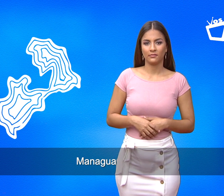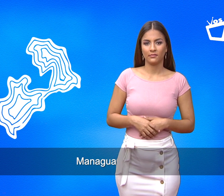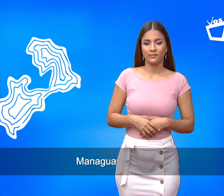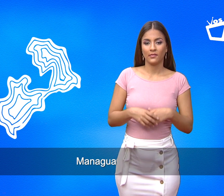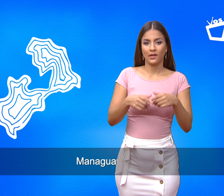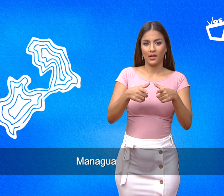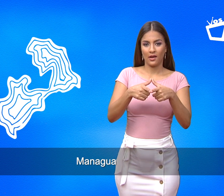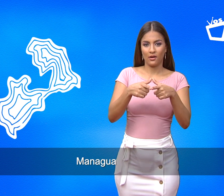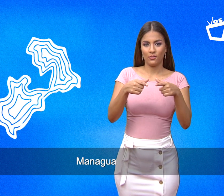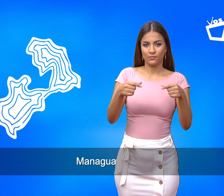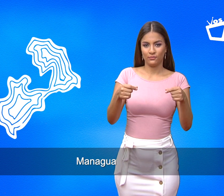managua